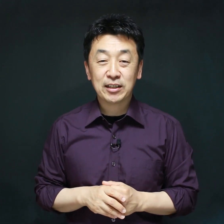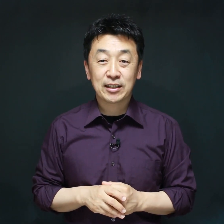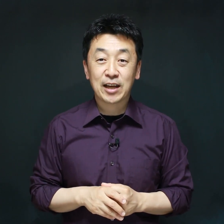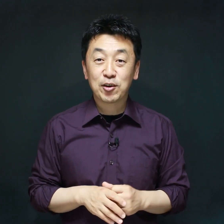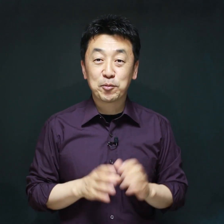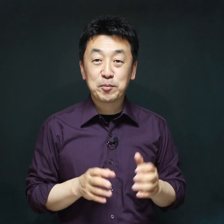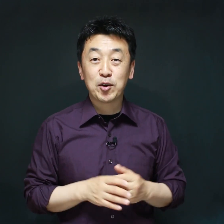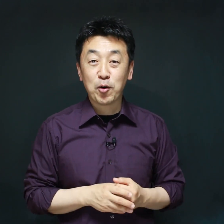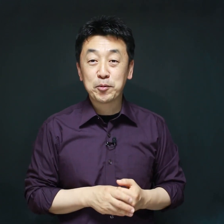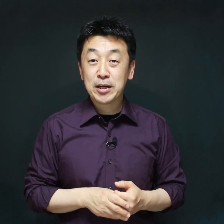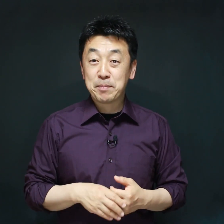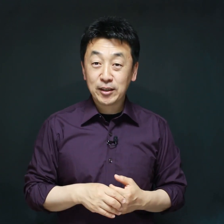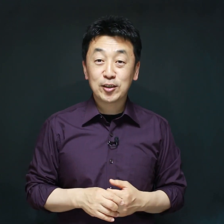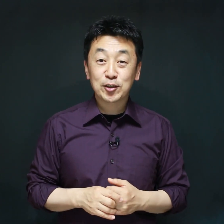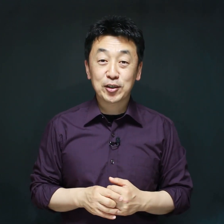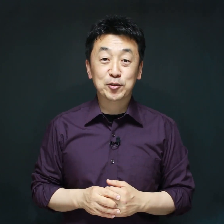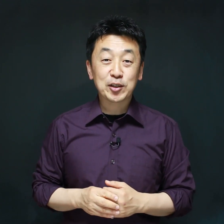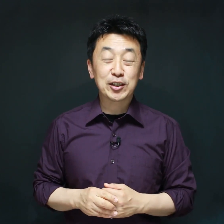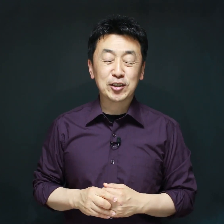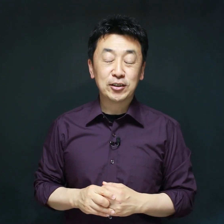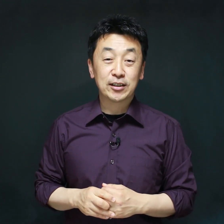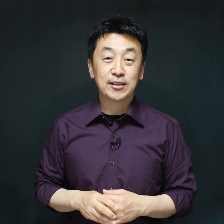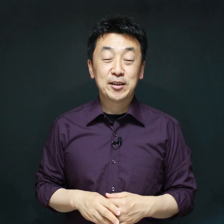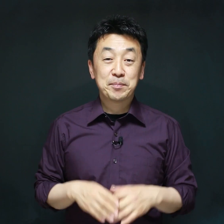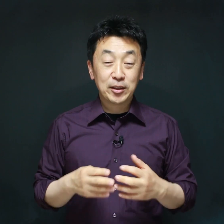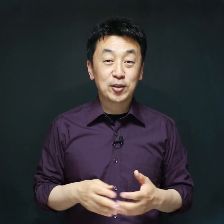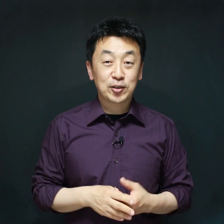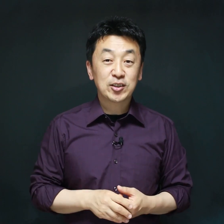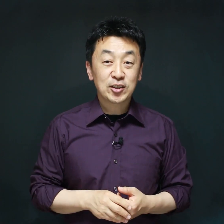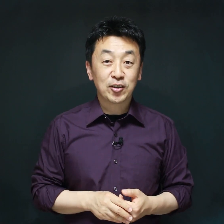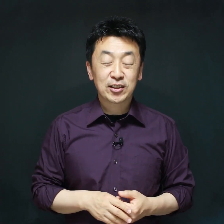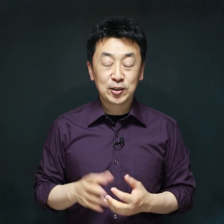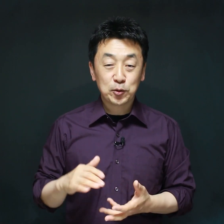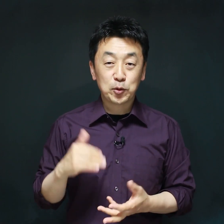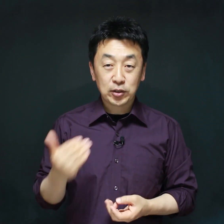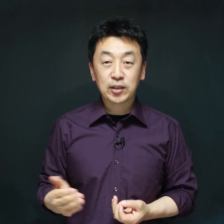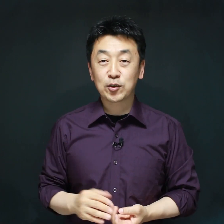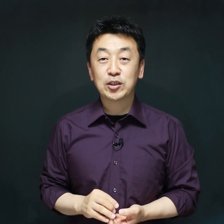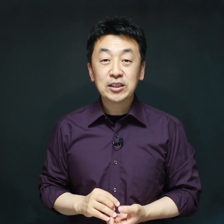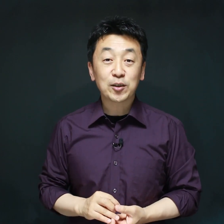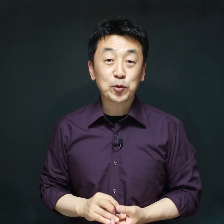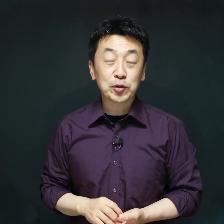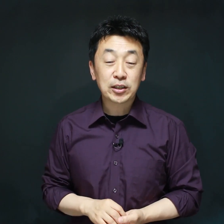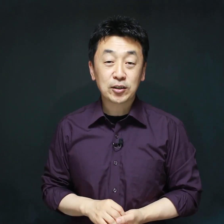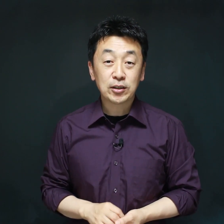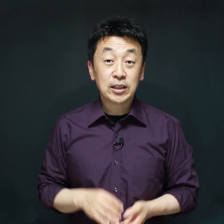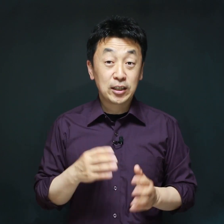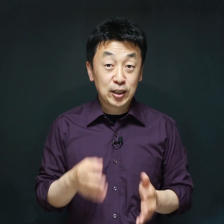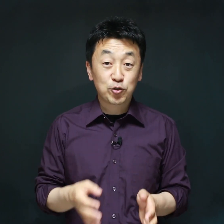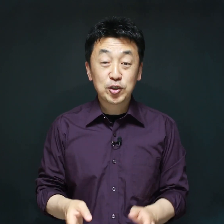네, 단어가 없으면 만들어서라도 써야 되죠. 네. 만들어서 쓰는 것, 그리고 또 어떻게 해서든 의사소통을 하는 것, 그게 되게